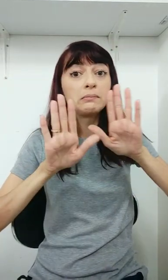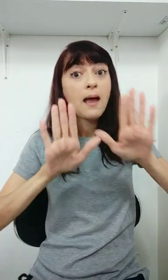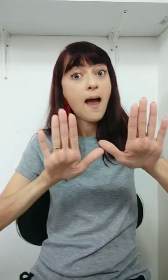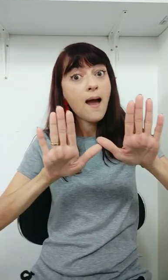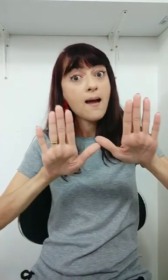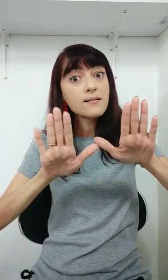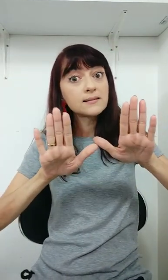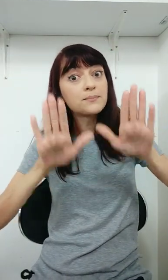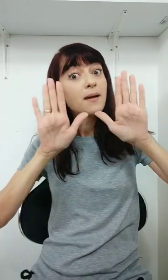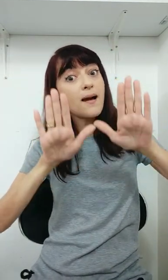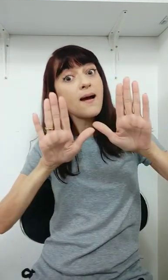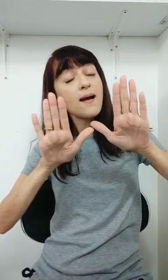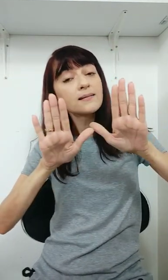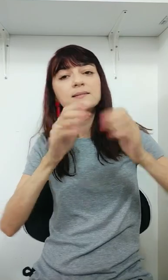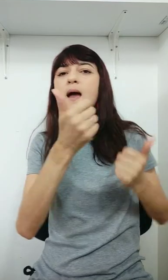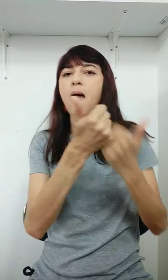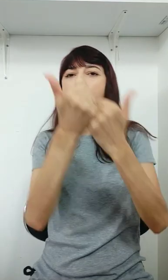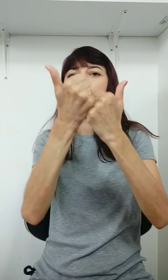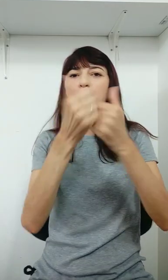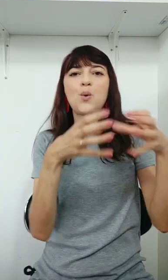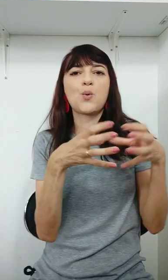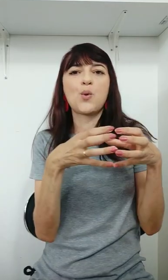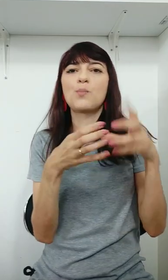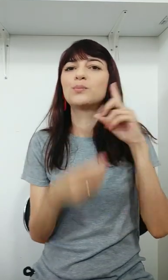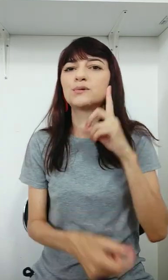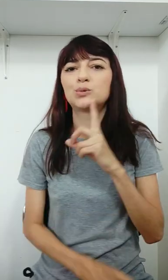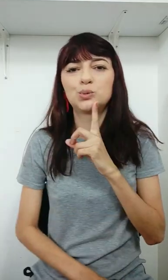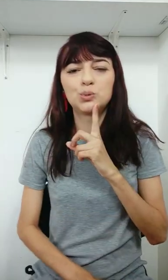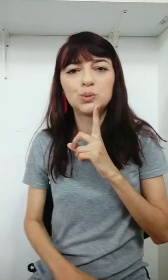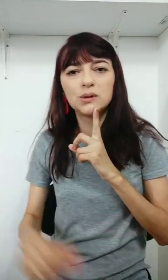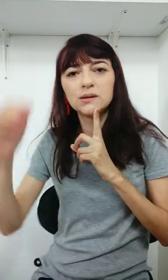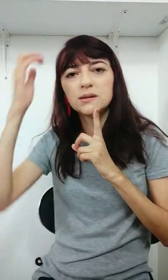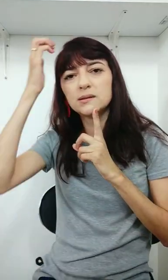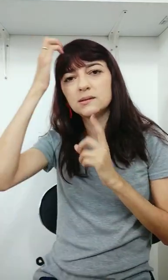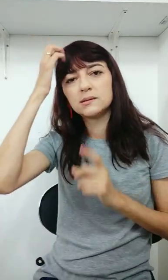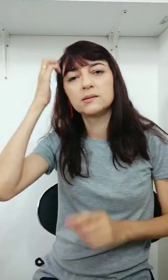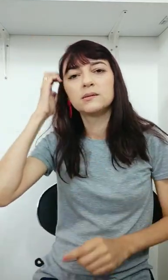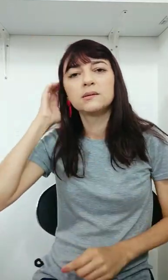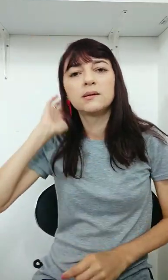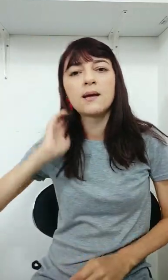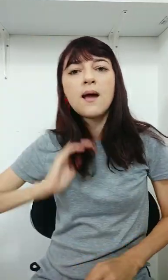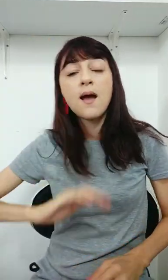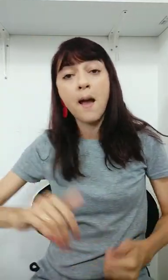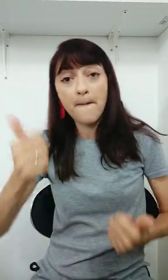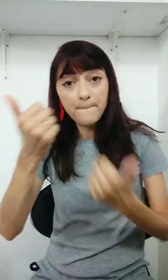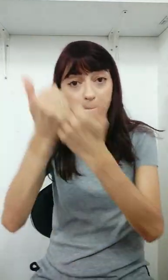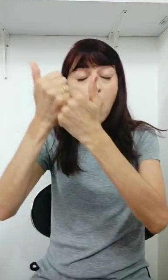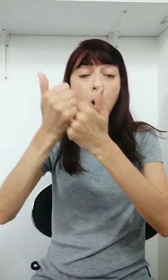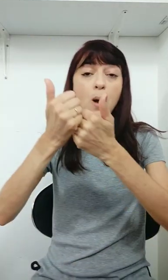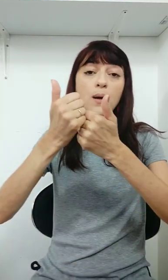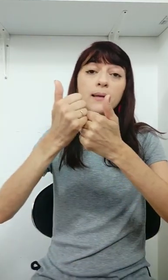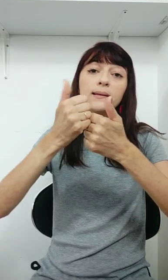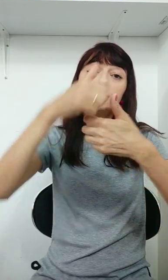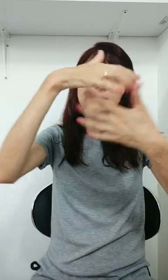diferentes perfis, ok? Diferentes perfis. Mas eles apoiam ali a comunidade e o povo surdo. Eles fazem parte